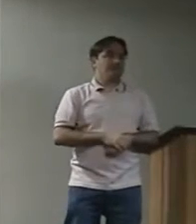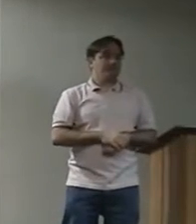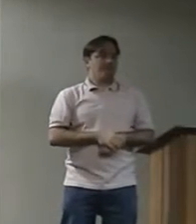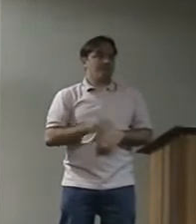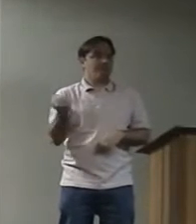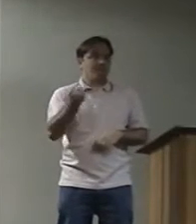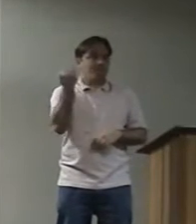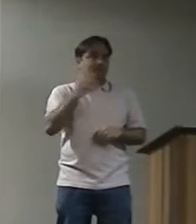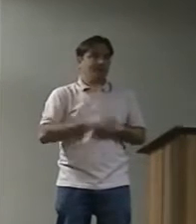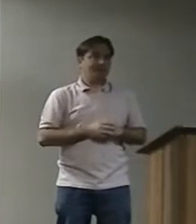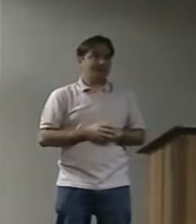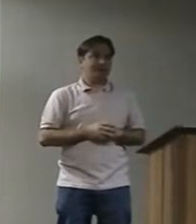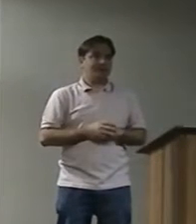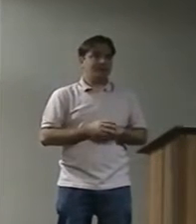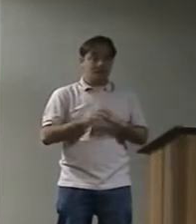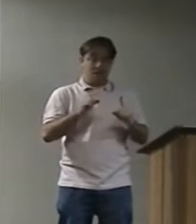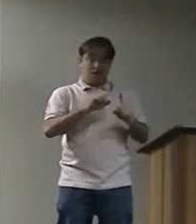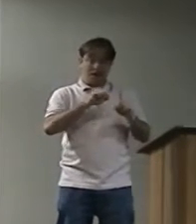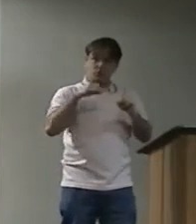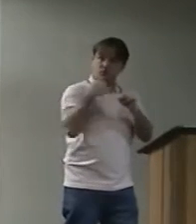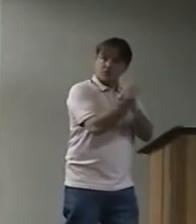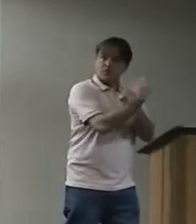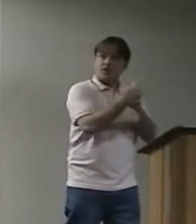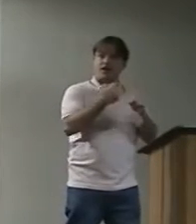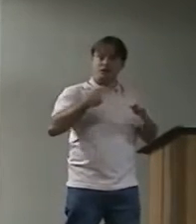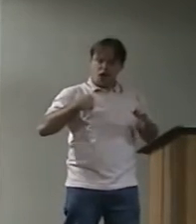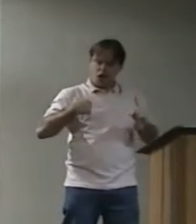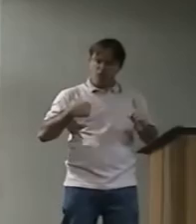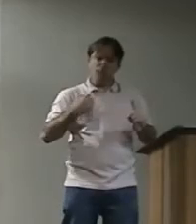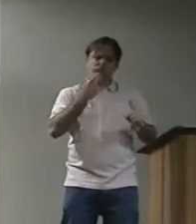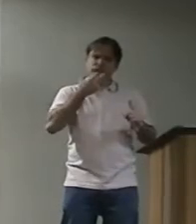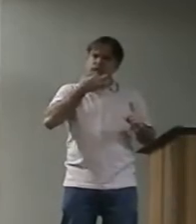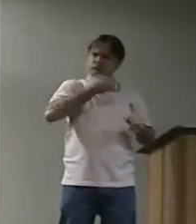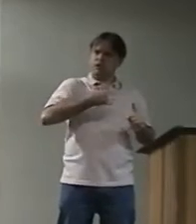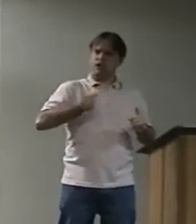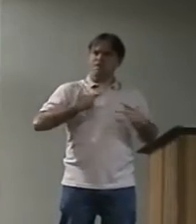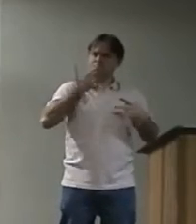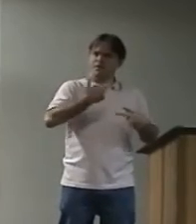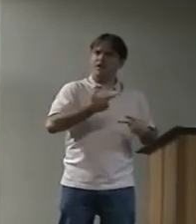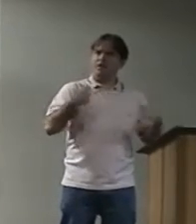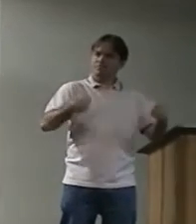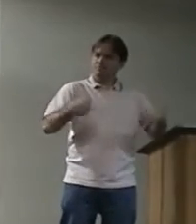sociedade, enquanto agente também, né, que possa contribuir.